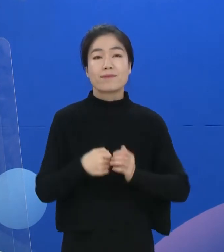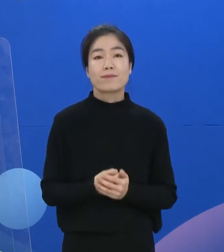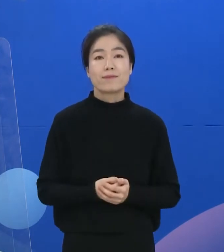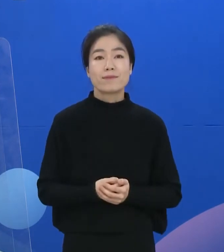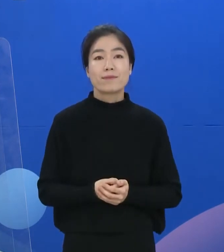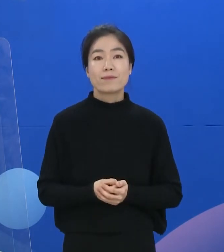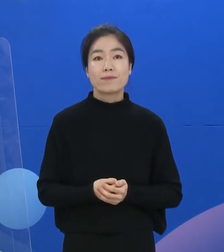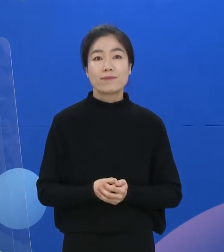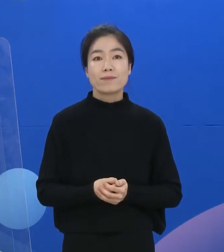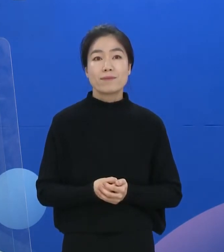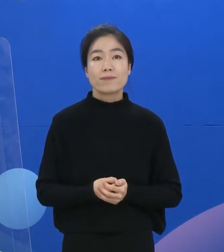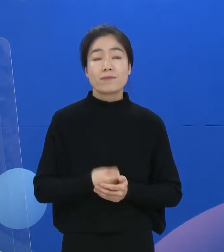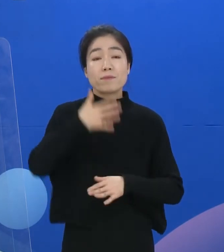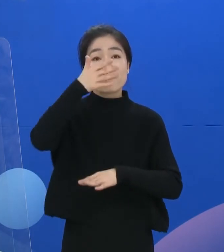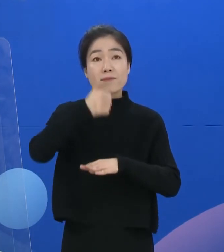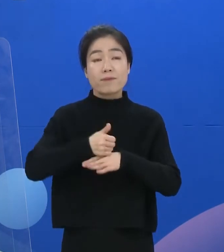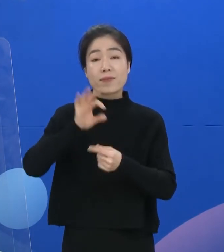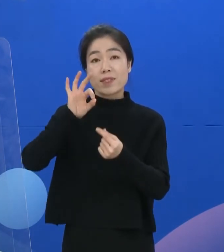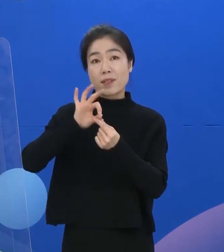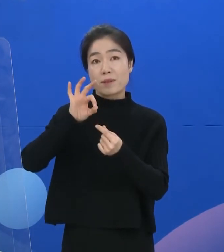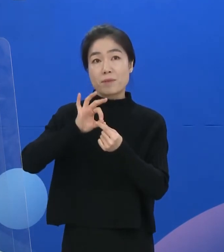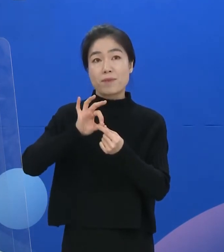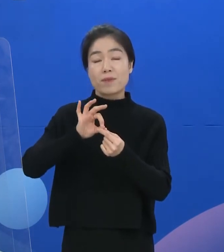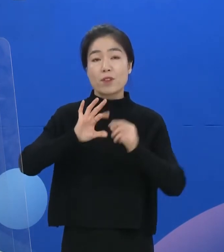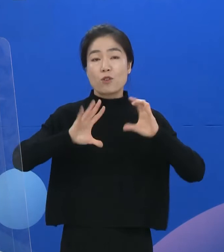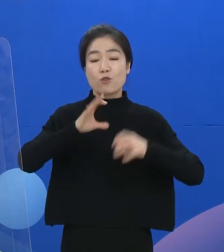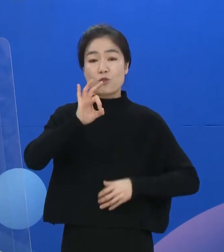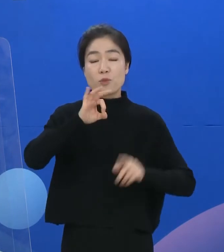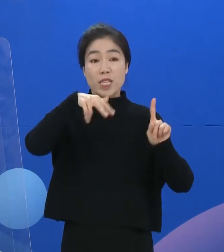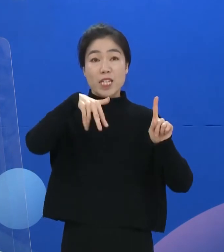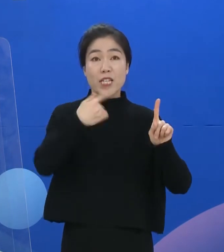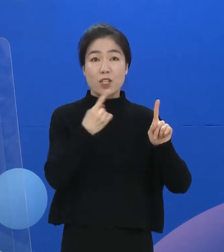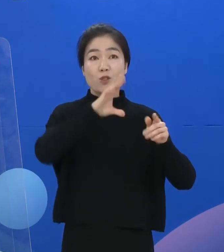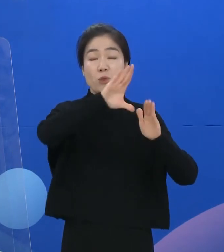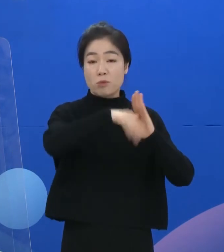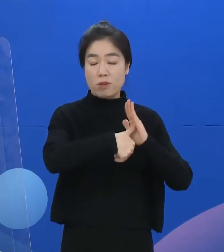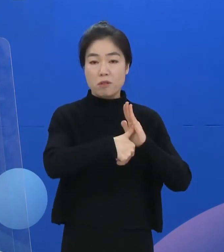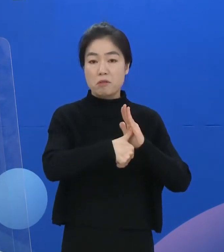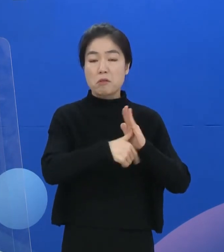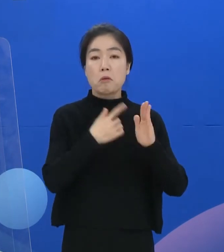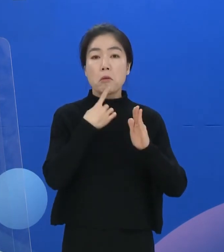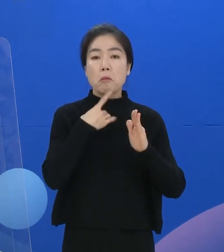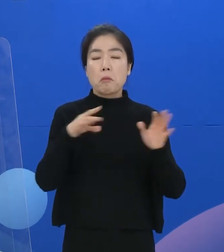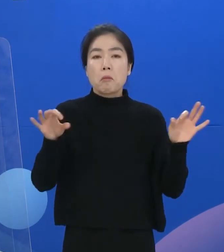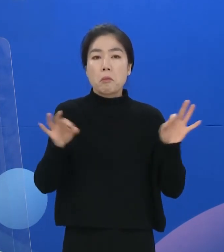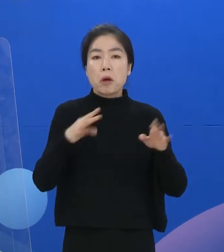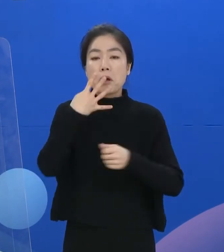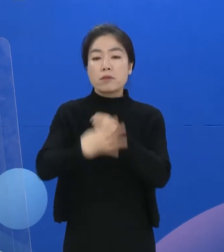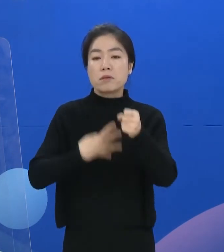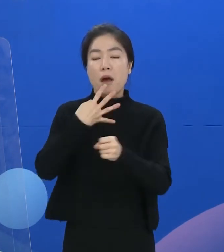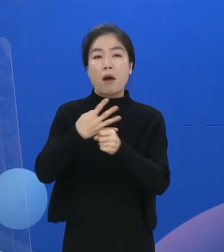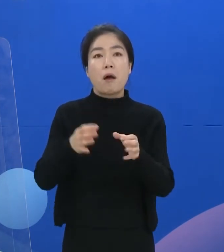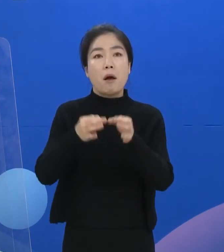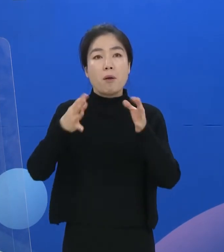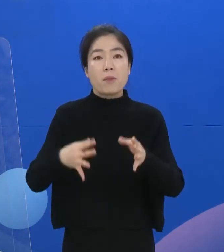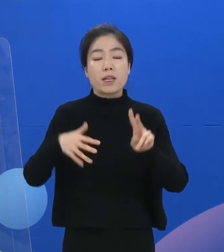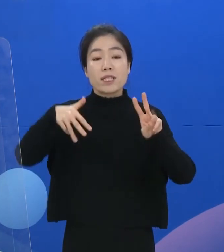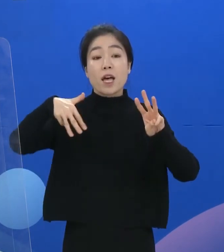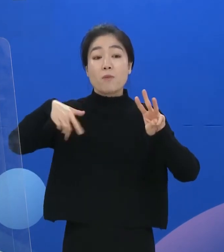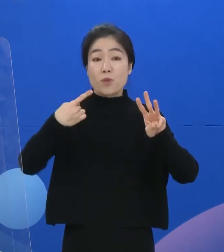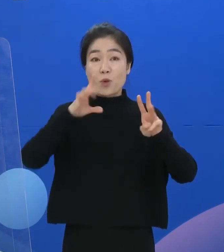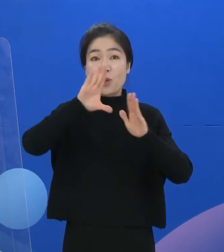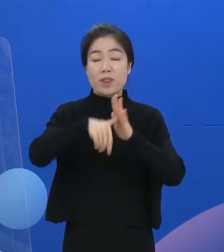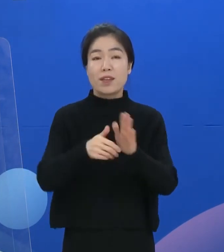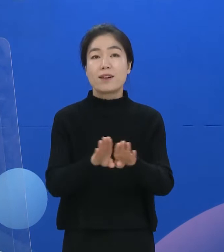누구나 집을 최대한 빨리 그리고 충분히 공급 할 것입니다 마지막으로 열 번째